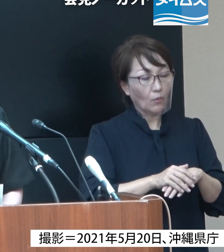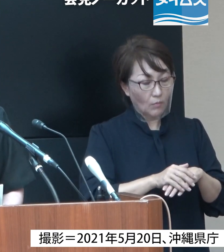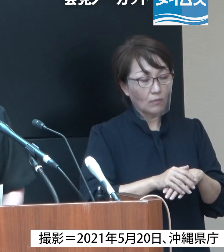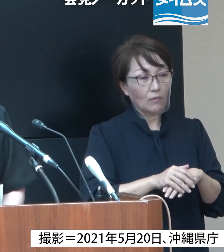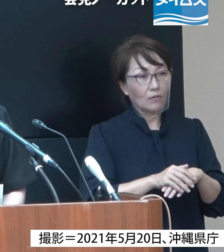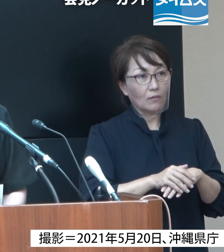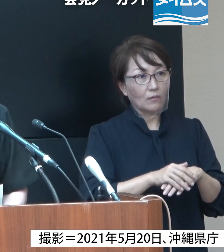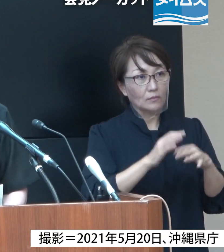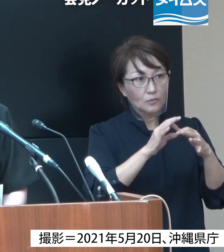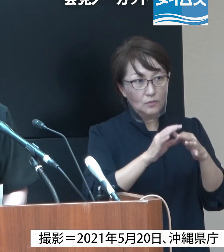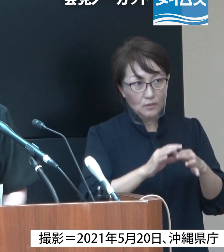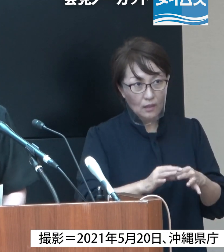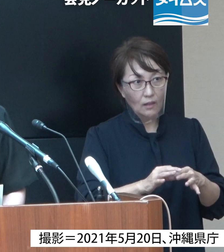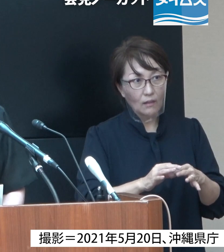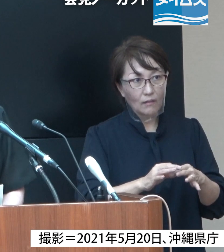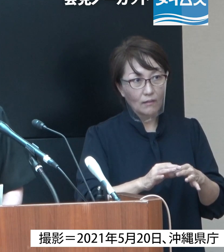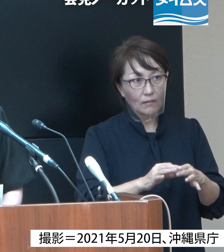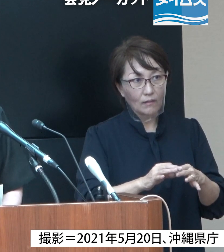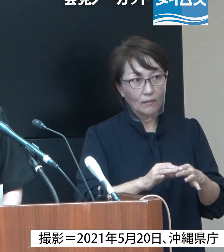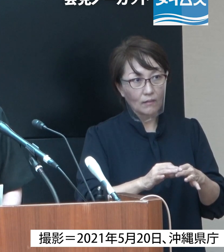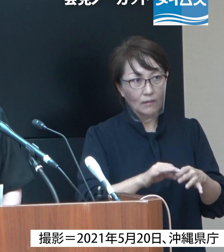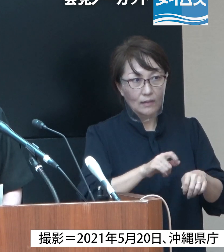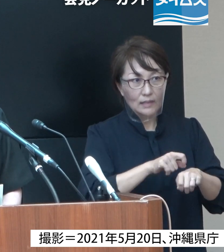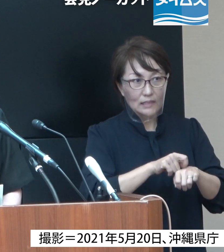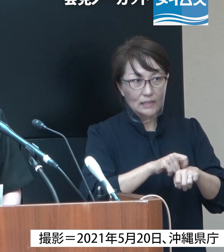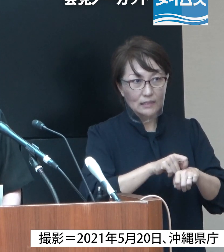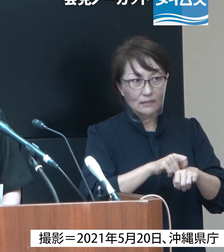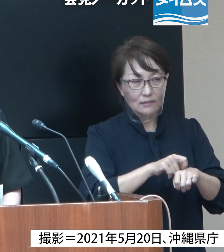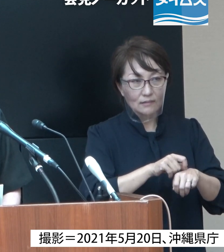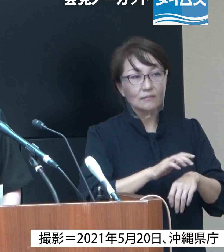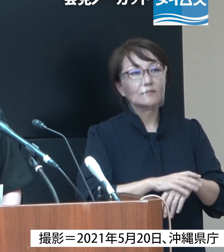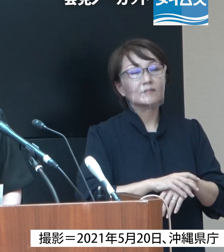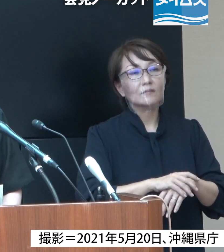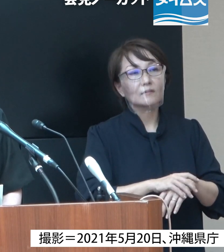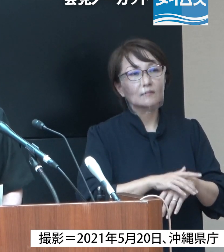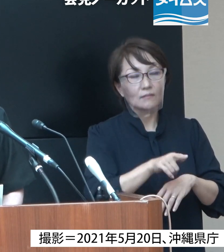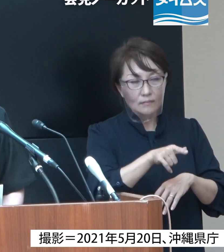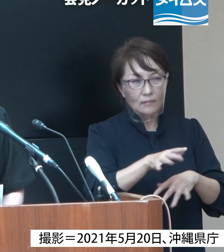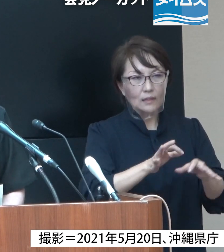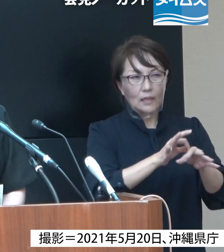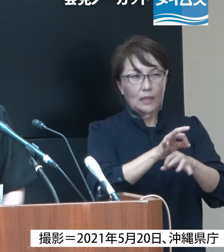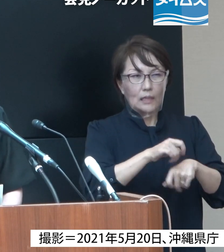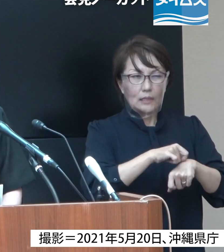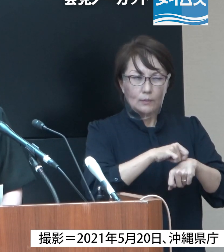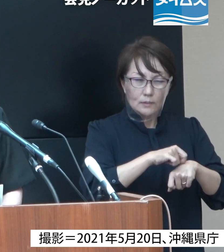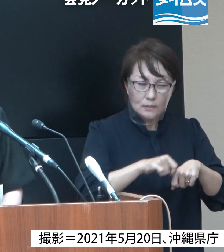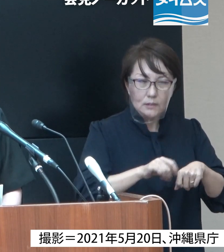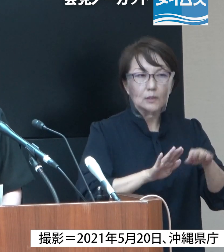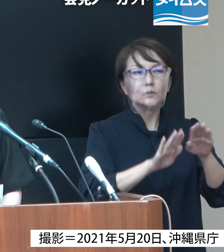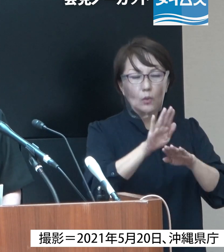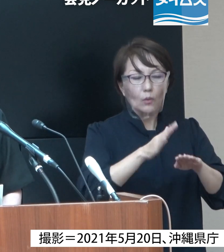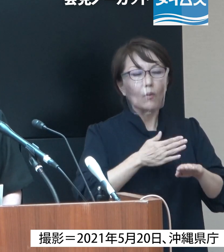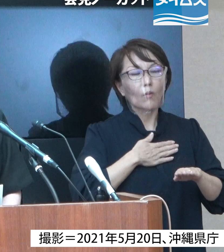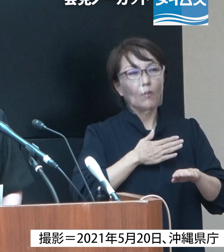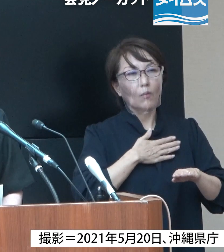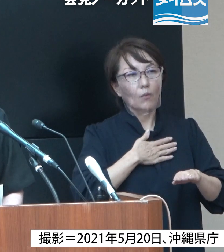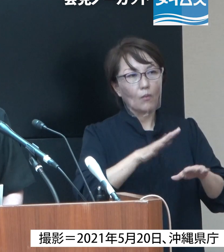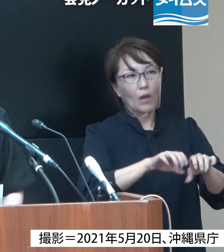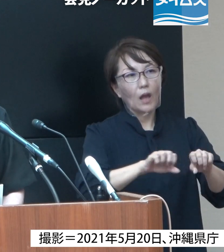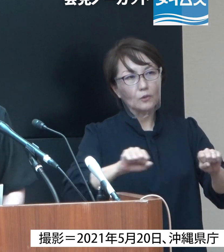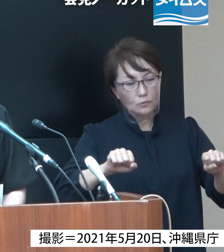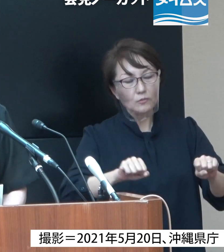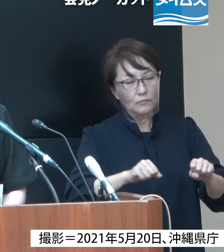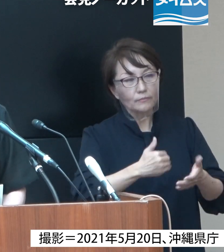についてもかなり厳しい、その状況であるということを把握をさせていただきました